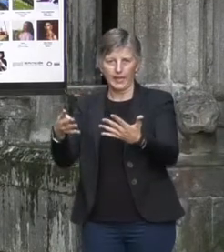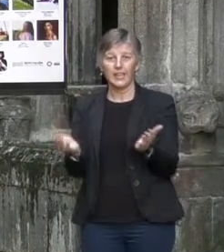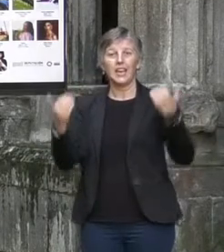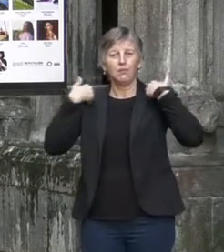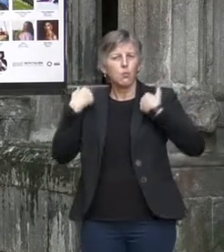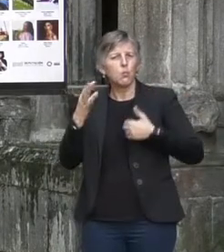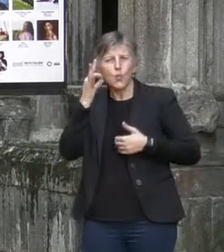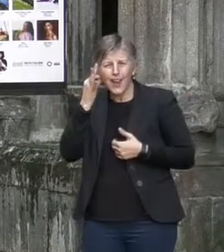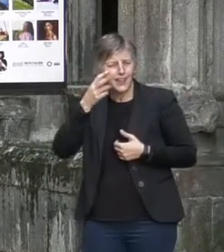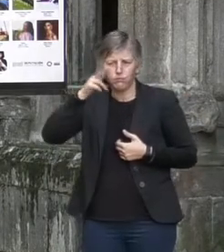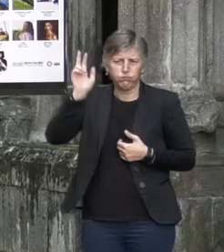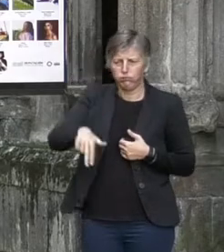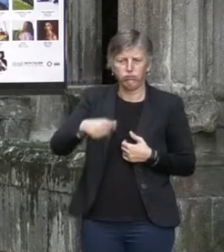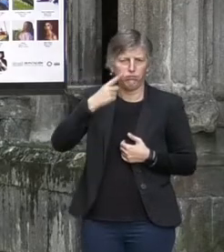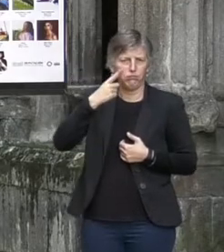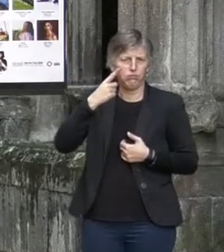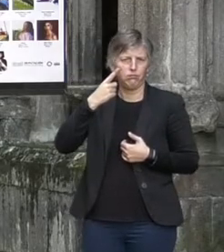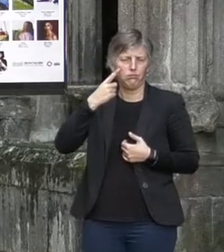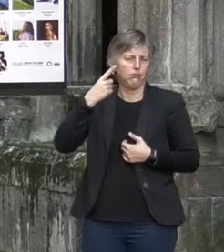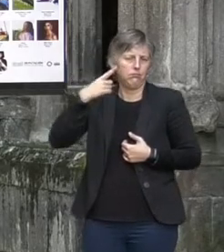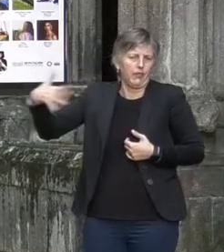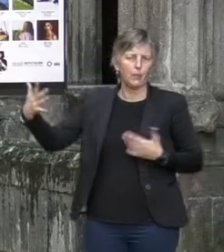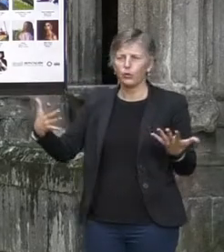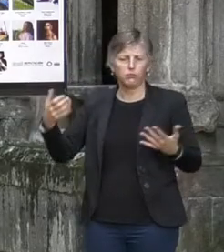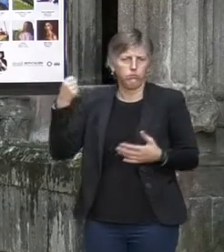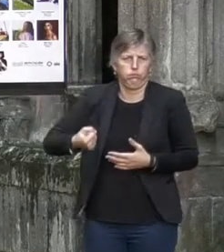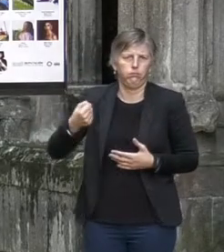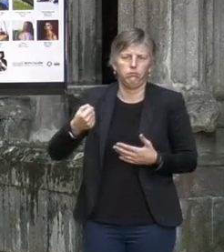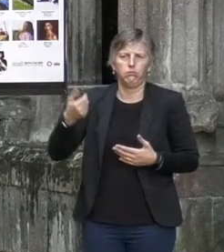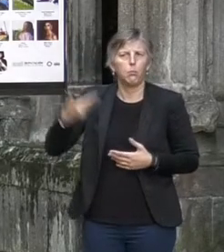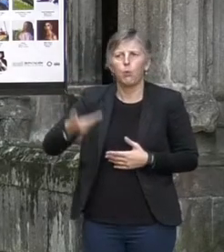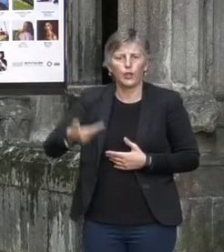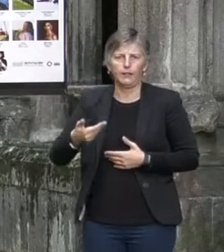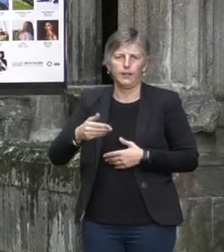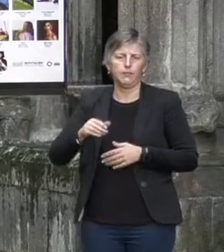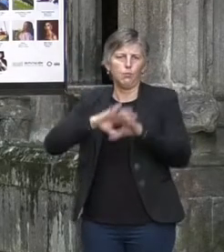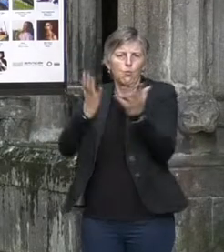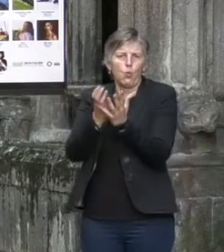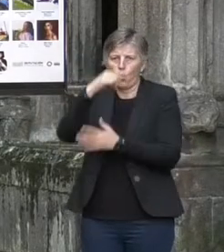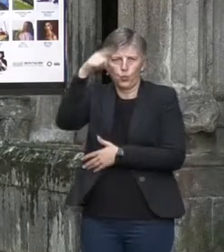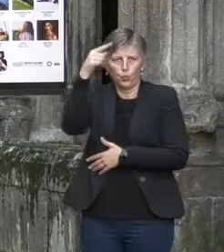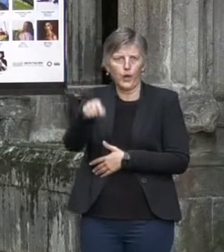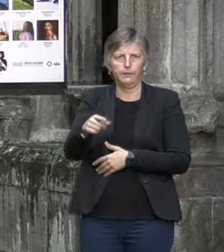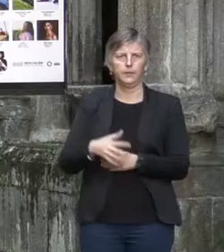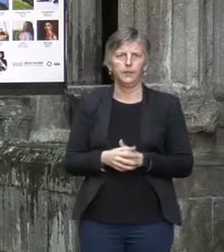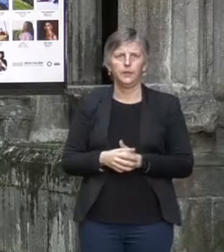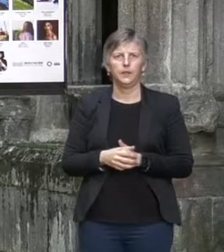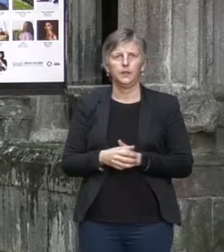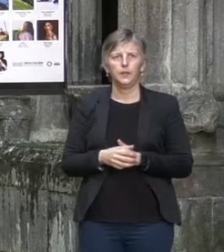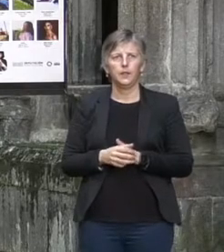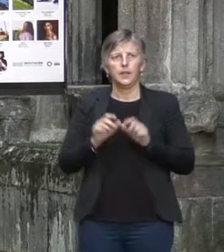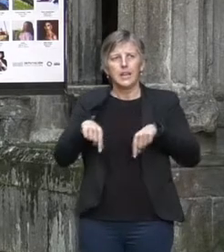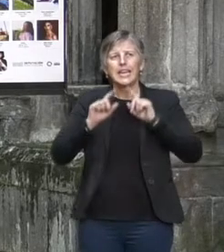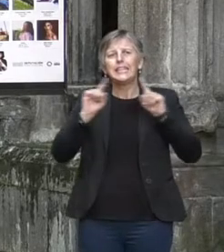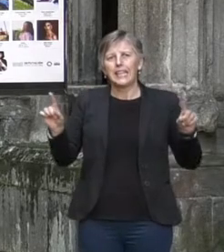de mulleres recoñecidas, recoñecibles e moi potentes do mundo da cultura. Este